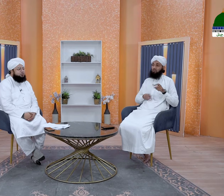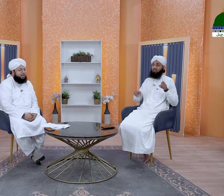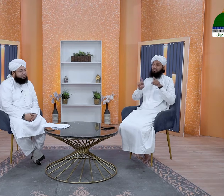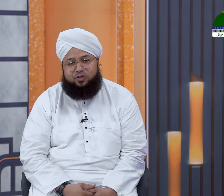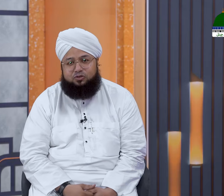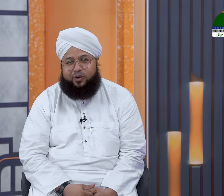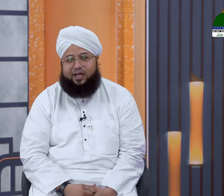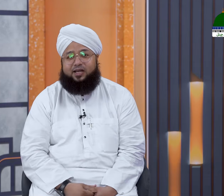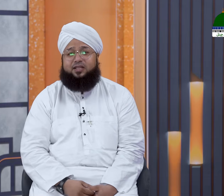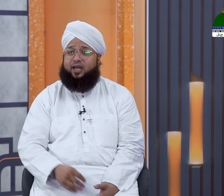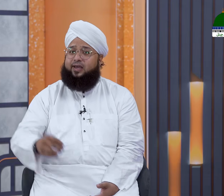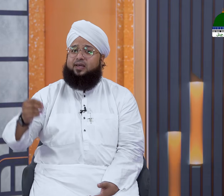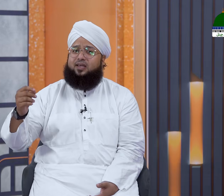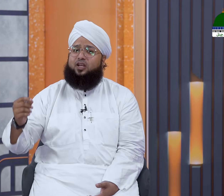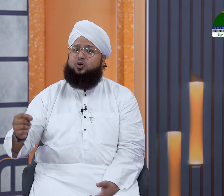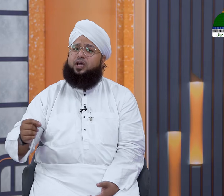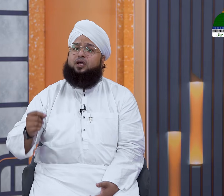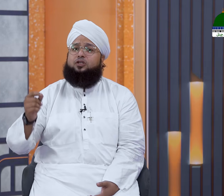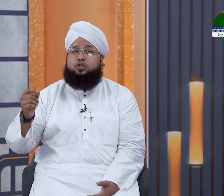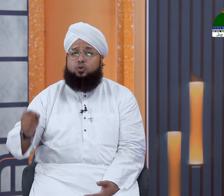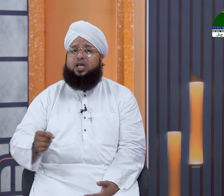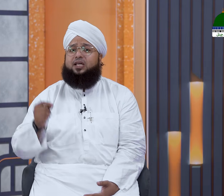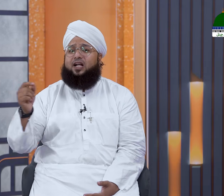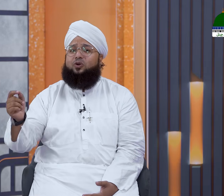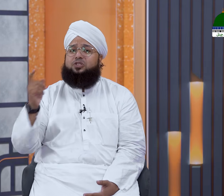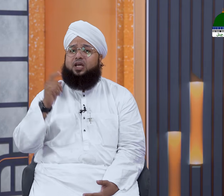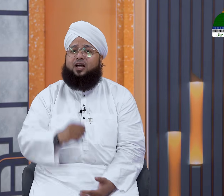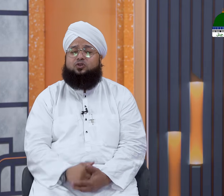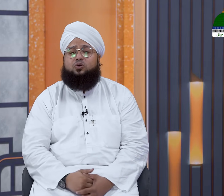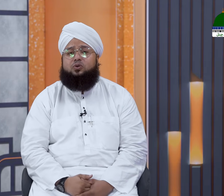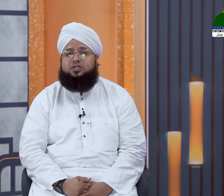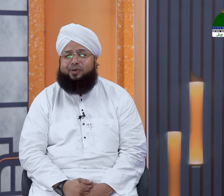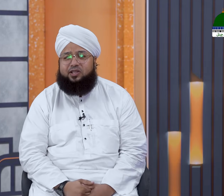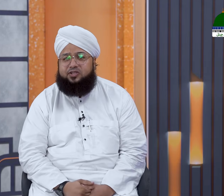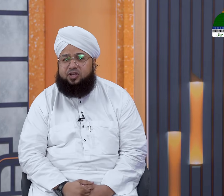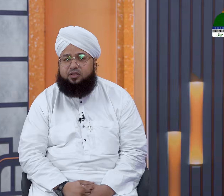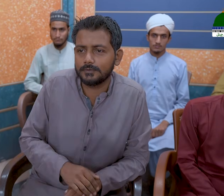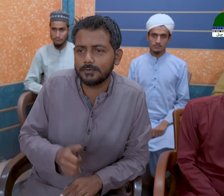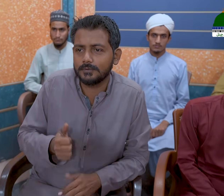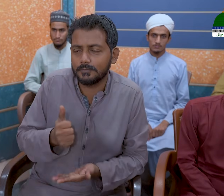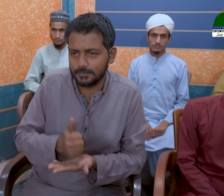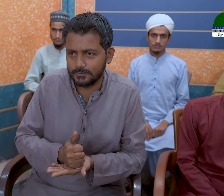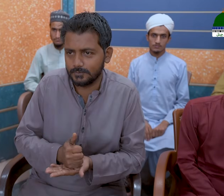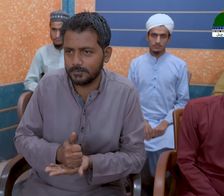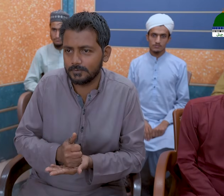ہیں، ہم ان سے کچھ سوالات کرتے ہیں کہ انہوں نے جوتے کے تعلق سے آج کون کون سی باتیں سیکھی. بیٹھنے سے